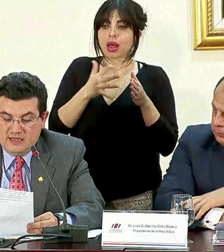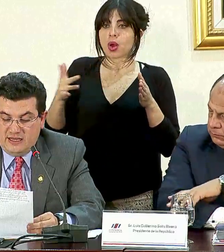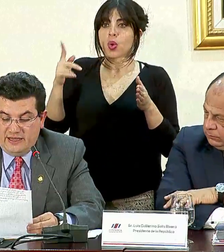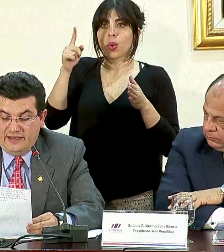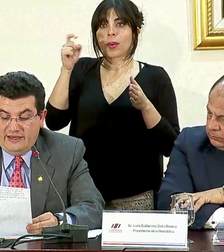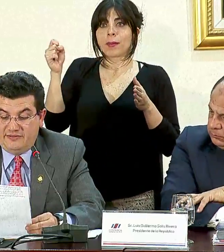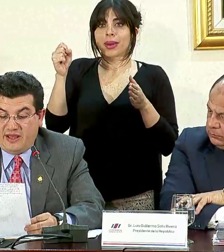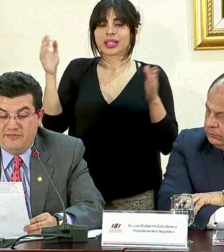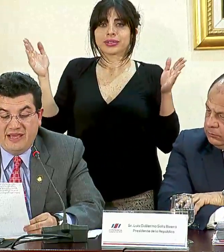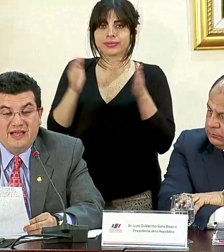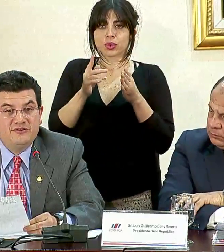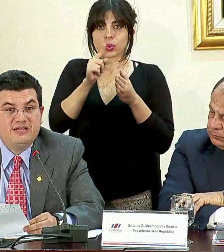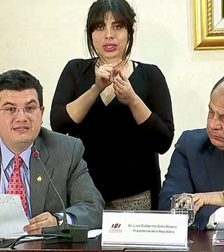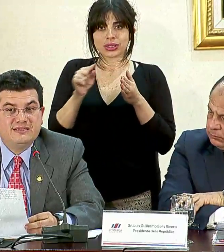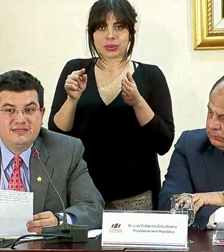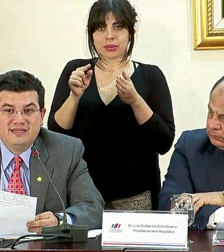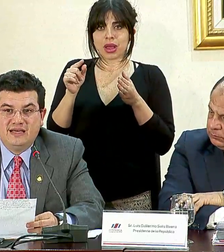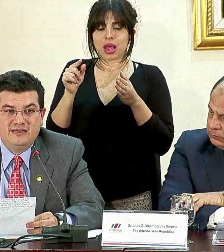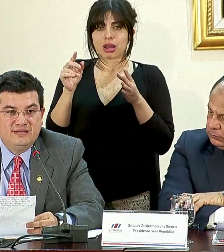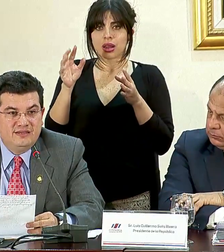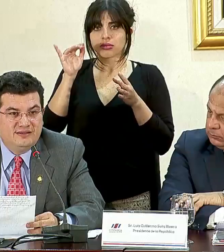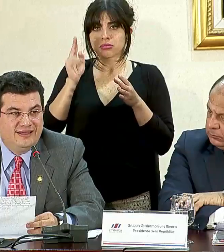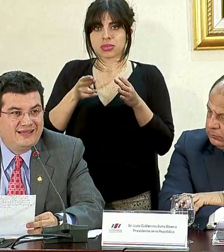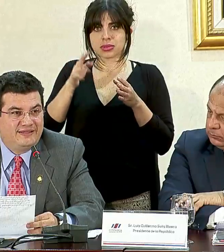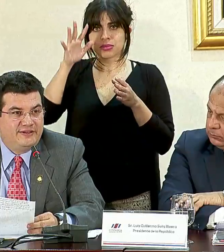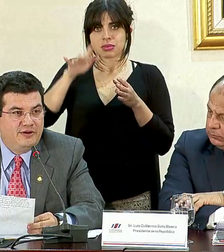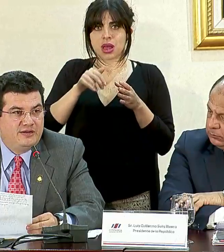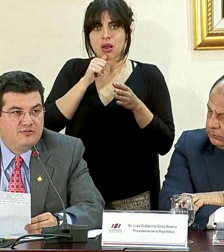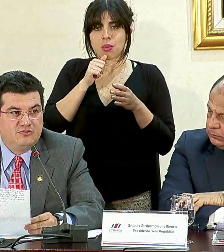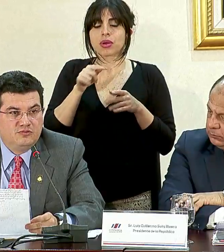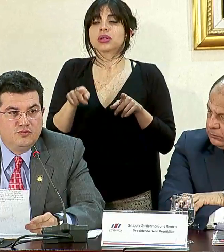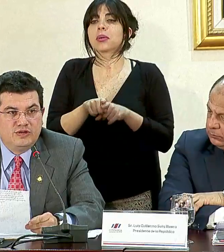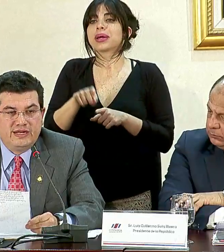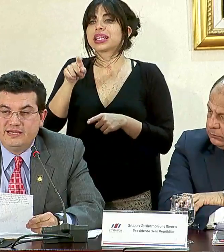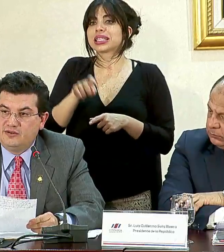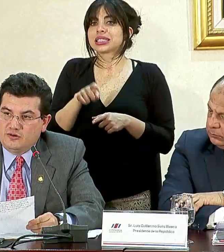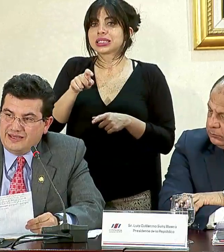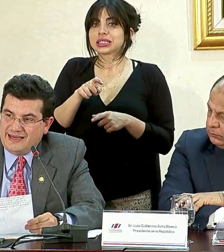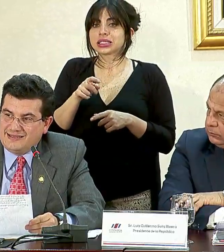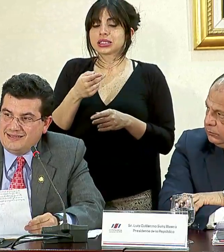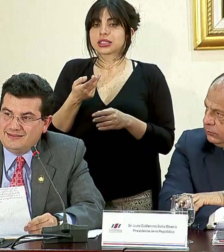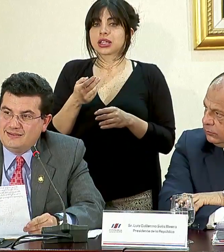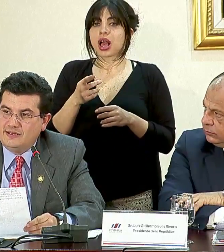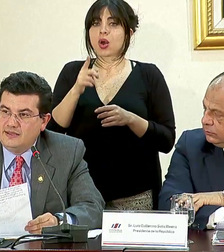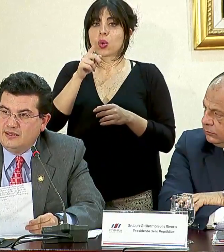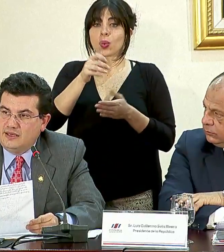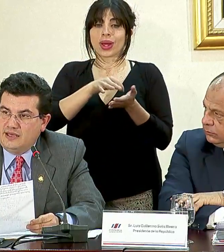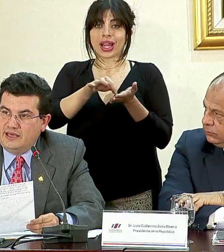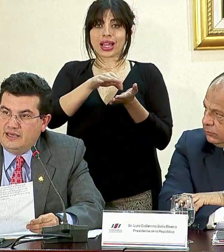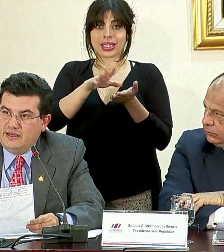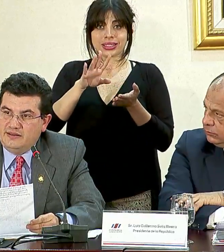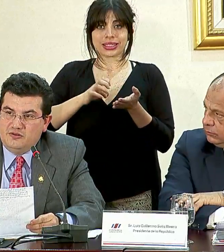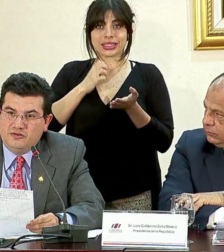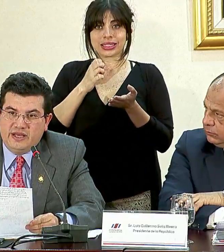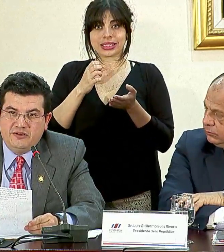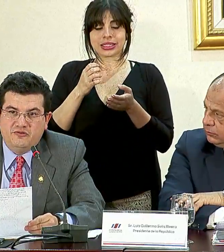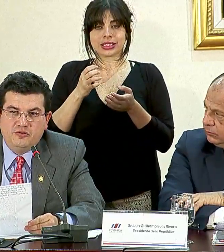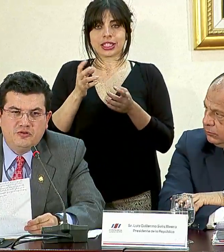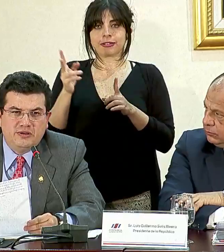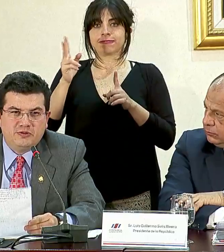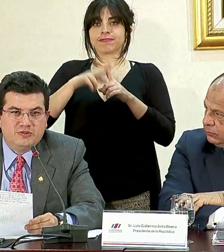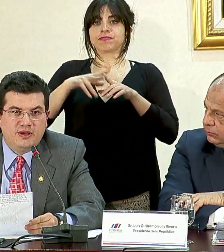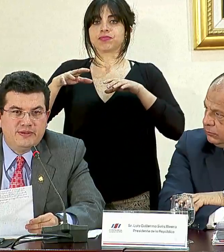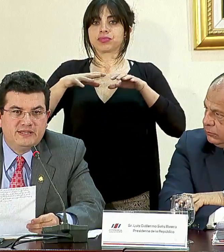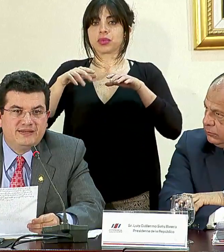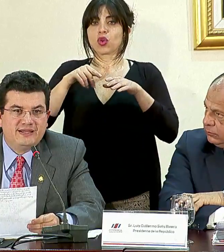mes. También hay una necesidad de activar un crédito que ya existe, donde hay un